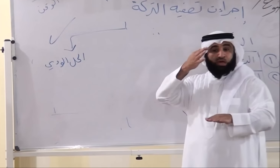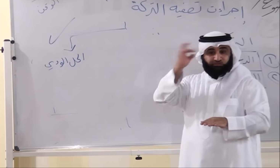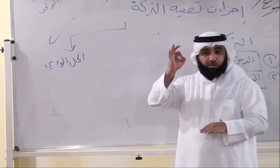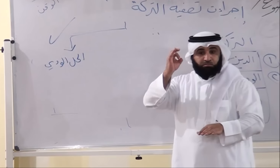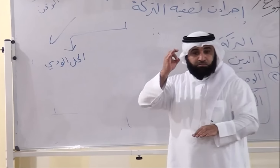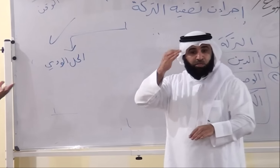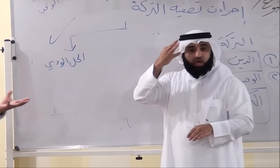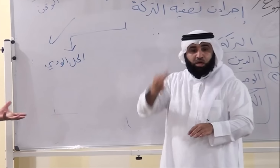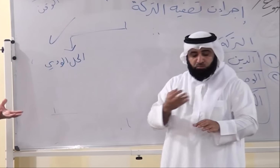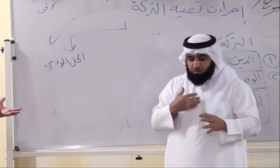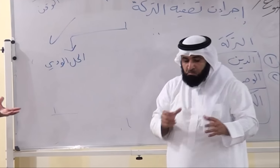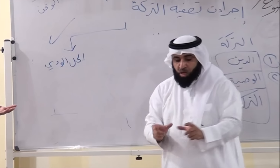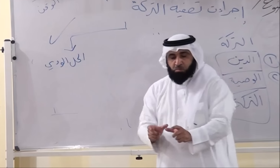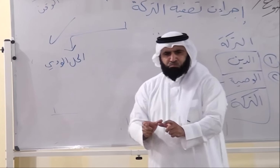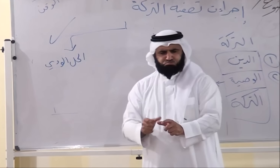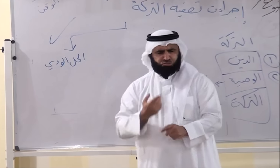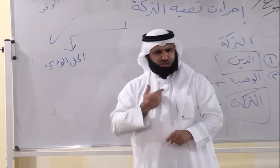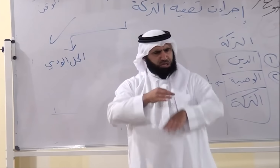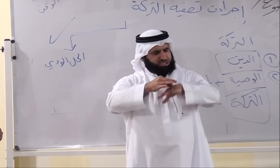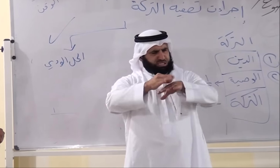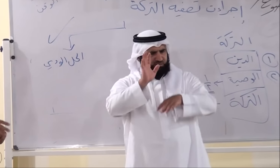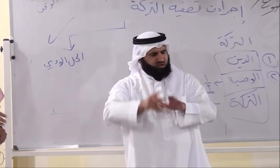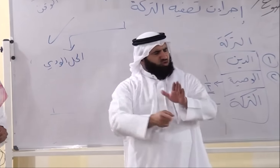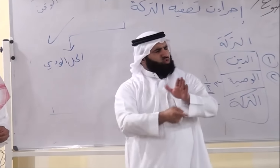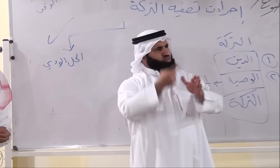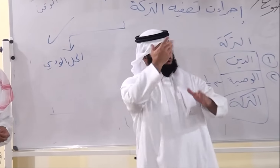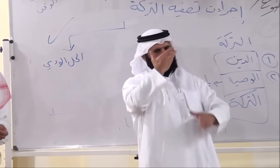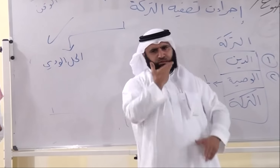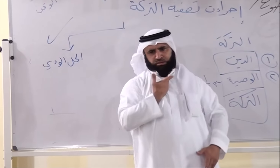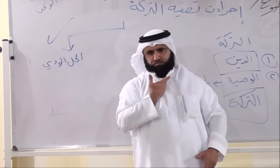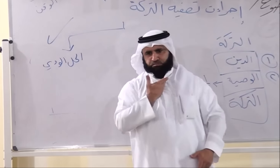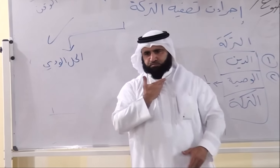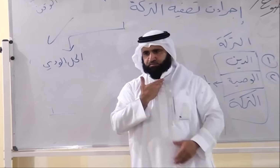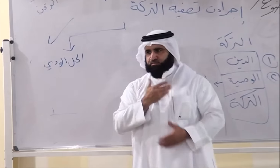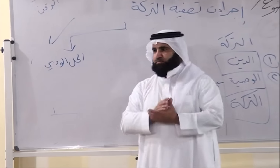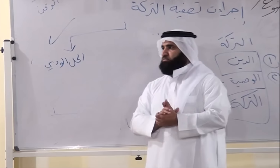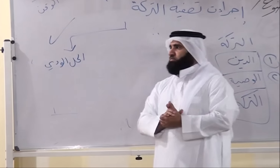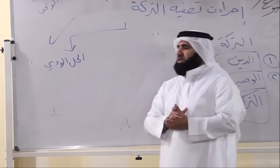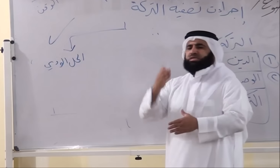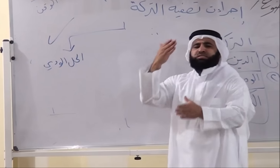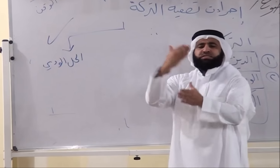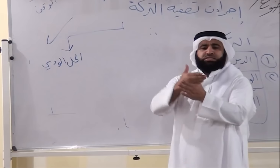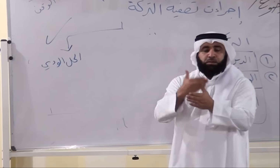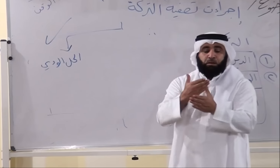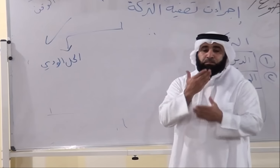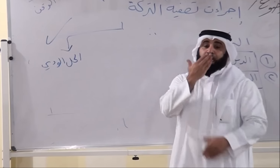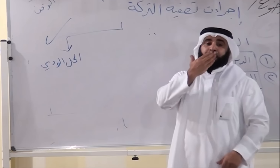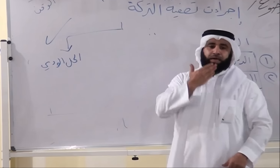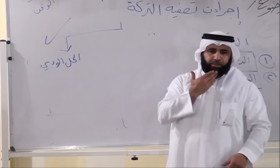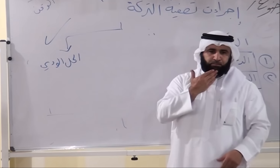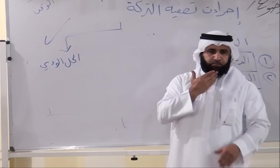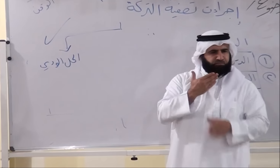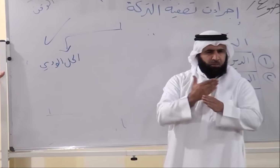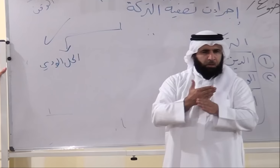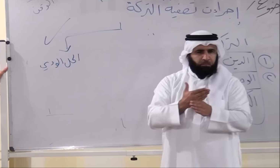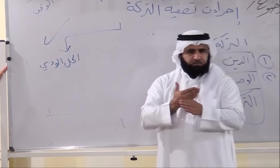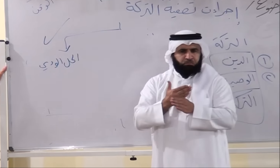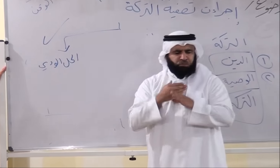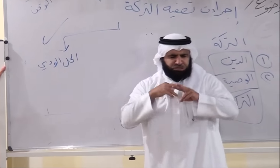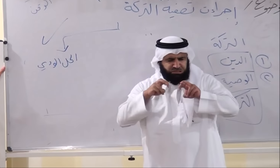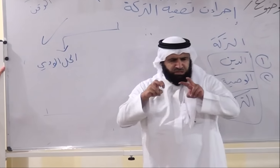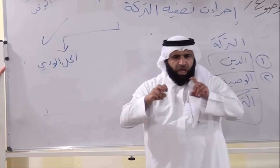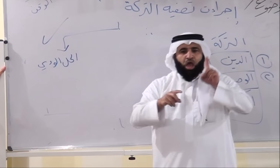ما بالك بالاولاد. فقد استغربت كيف الحاله هذه. وجدت ان السبب عجيب، وجدت ان الام